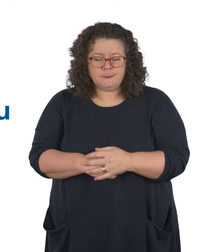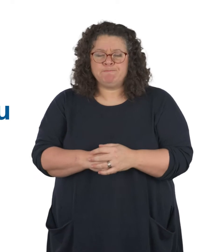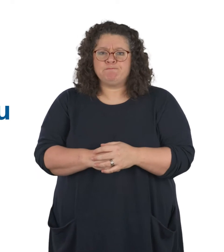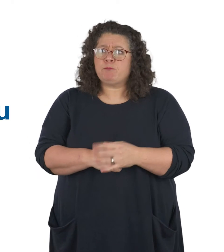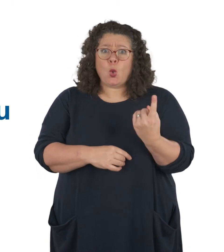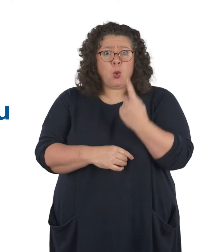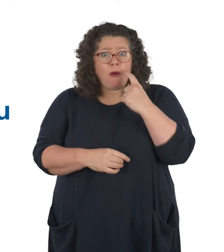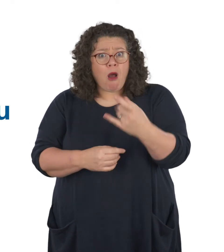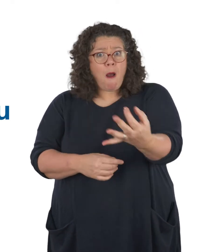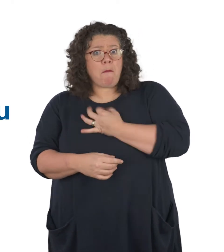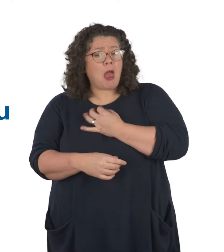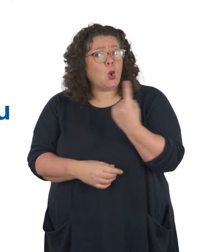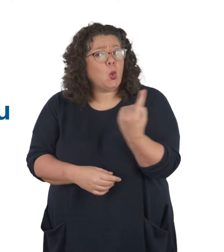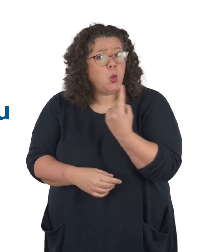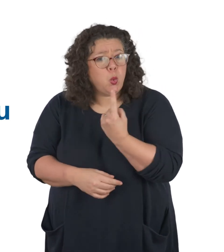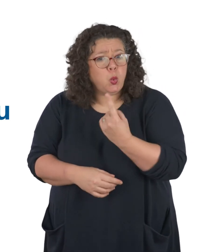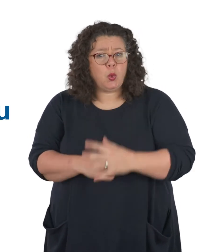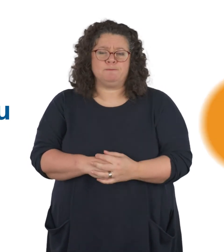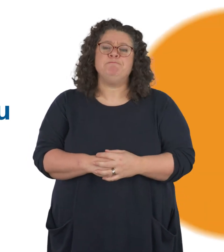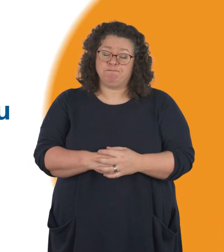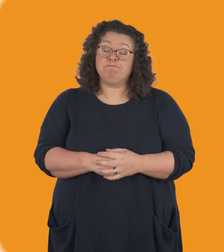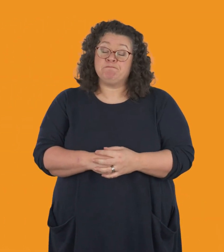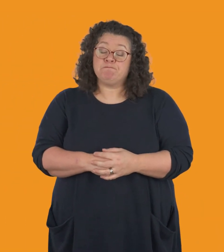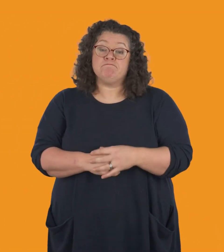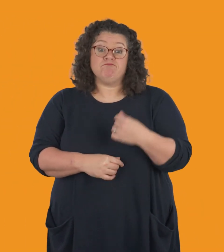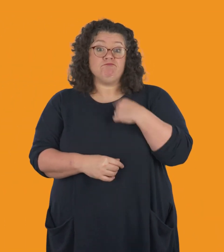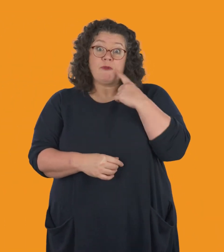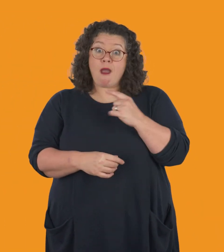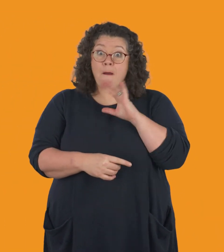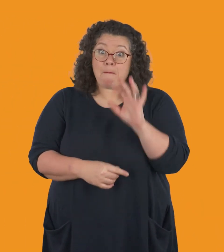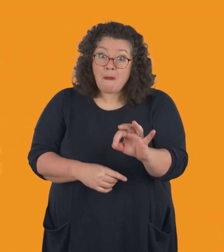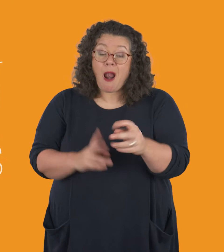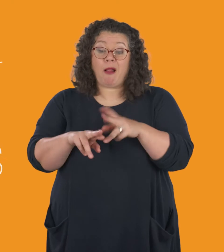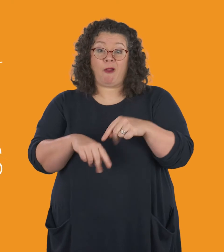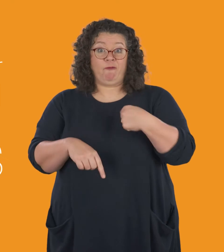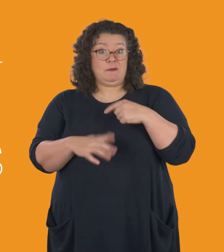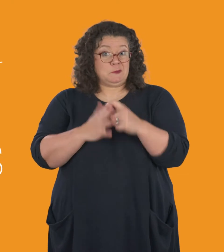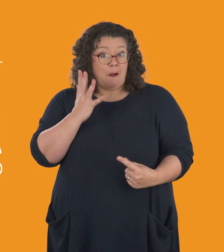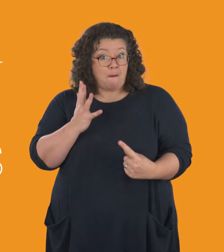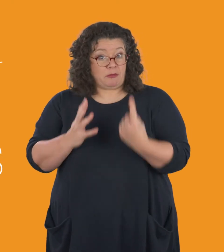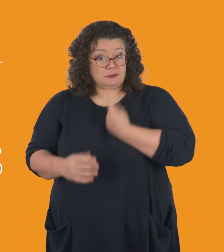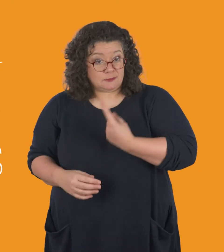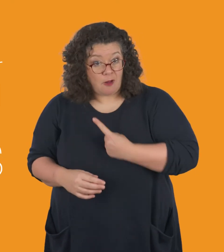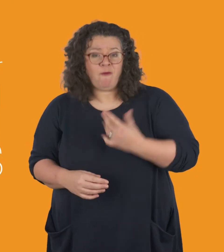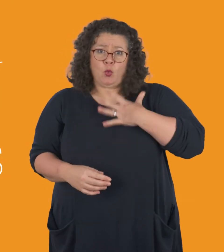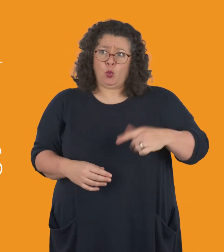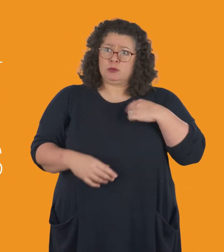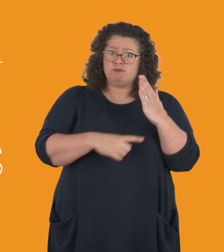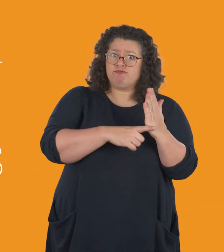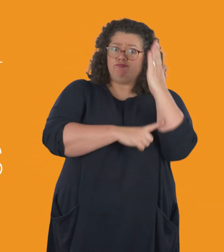sy'n gymwys i wneud cais i'r Gronfa? Rydych yn gymwys i wneud cais i'r Gronfa os ydych yn berson